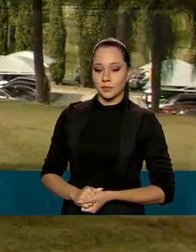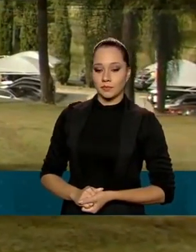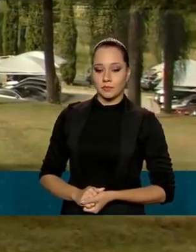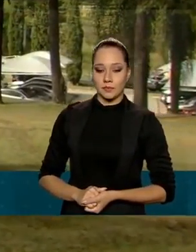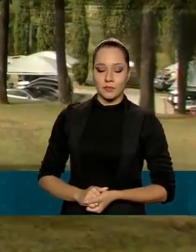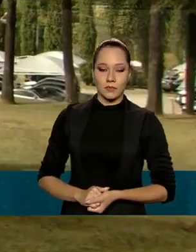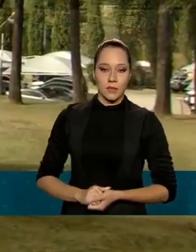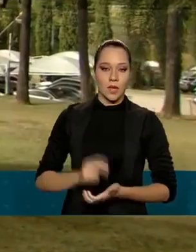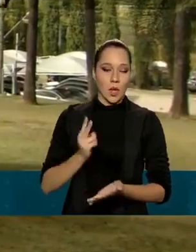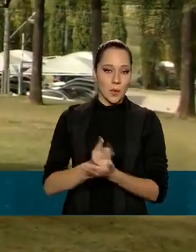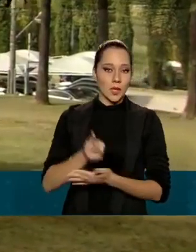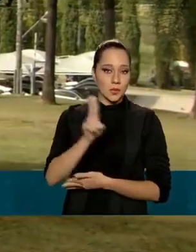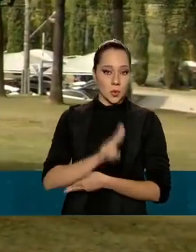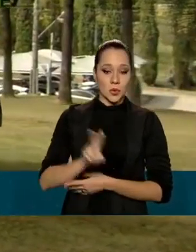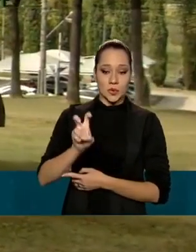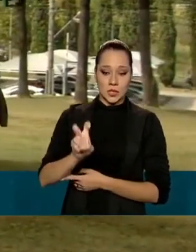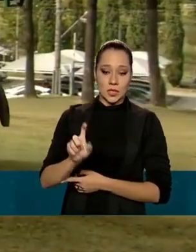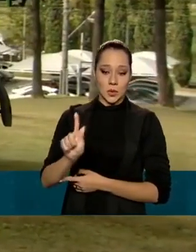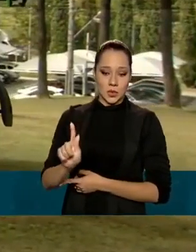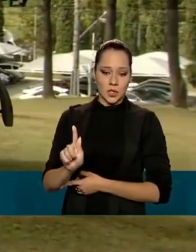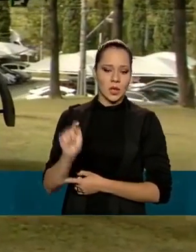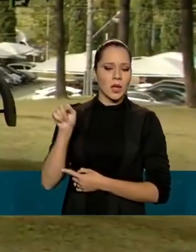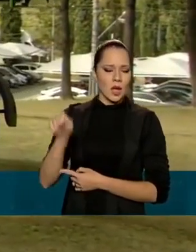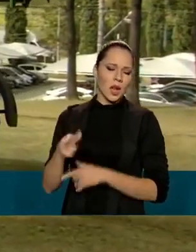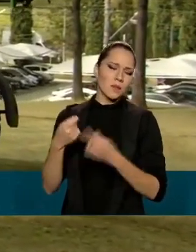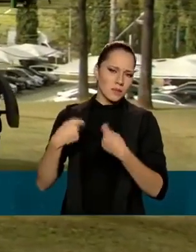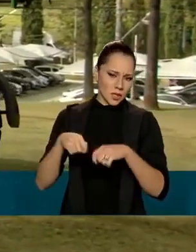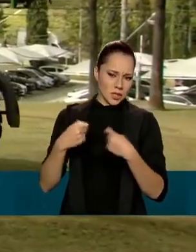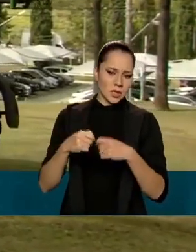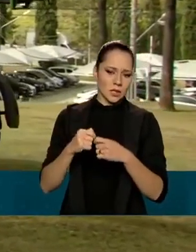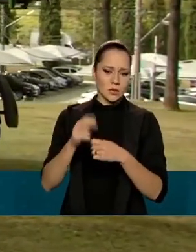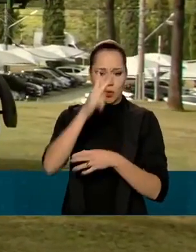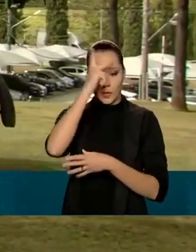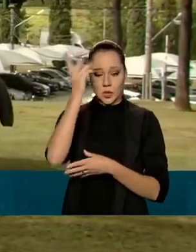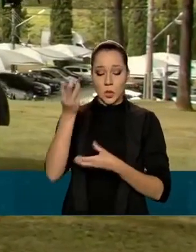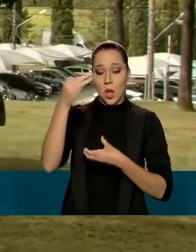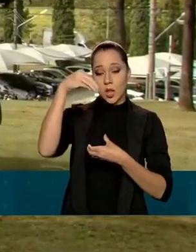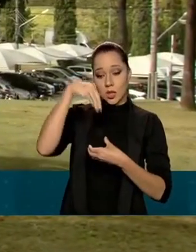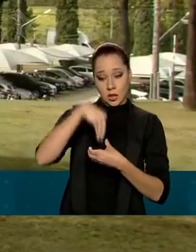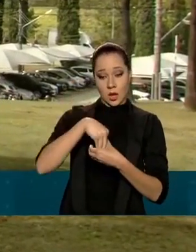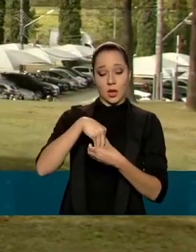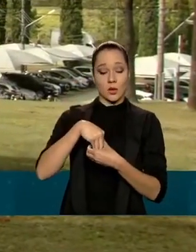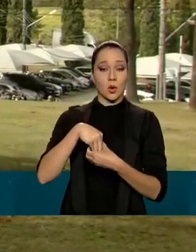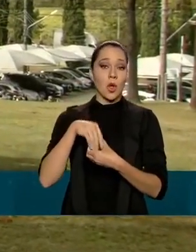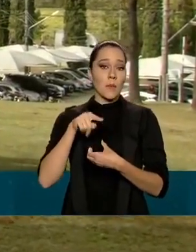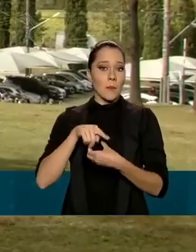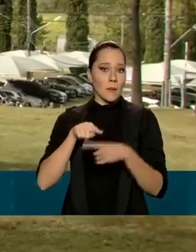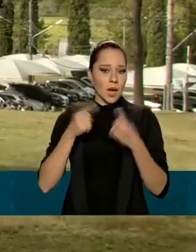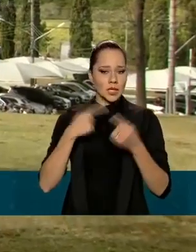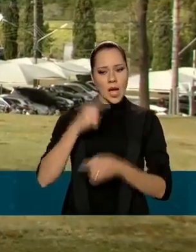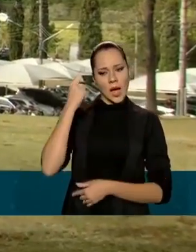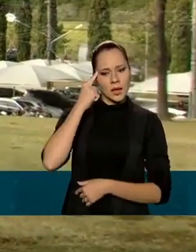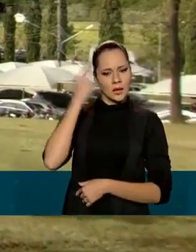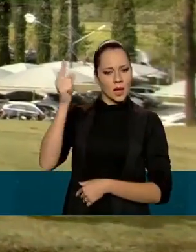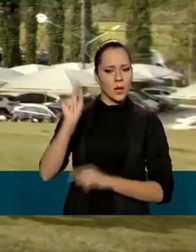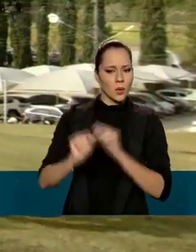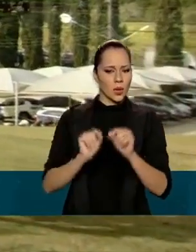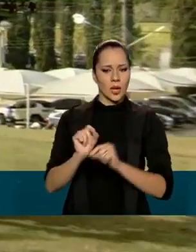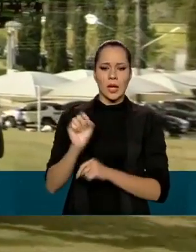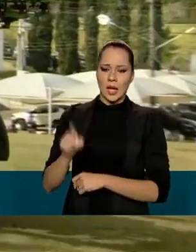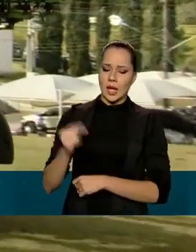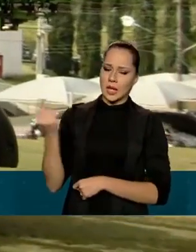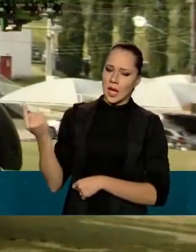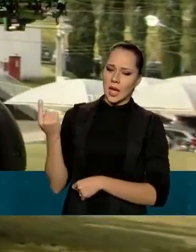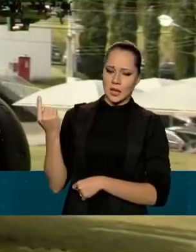Mesmo com o uso de 5G, essa máquina ainda necessita uma pessoa dentro dela, mas a ideia é de que